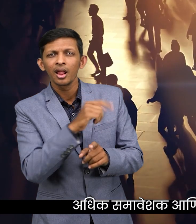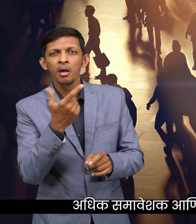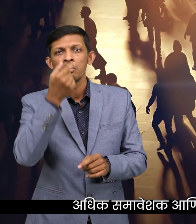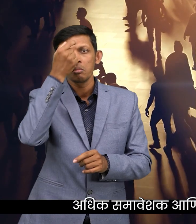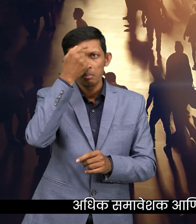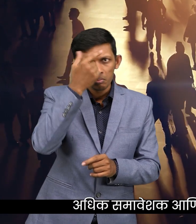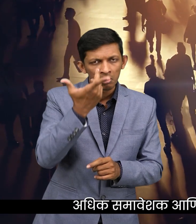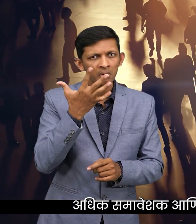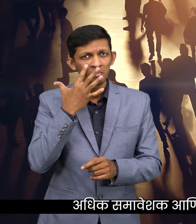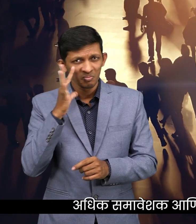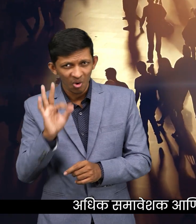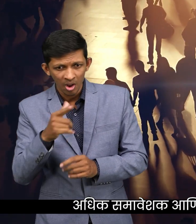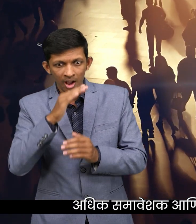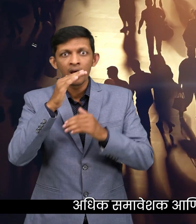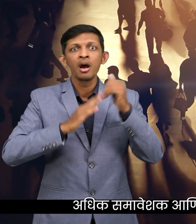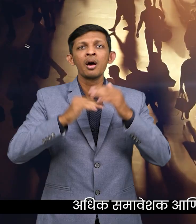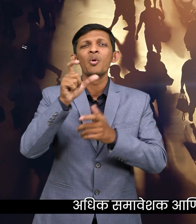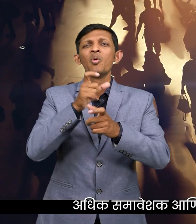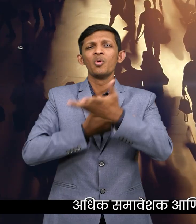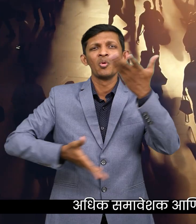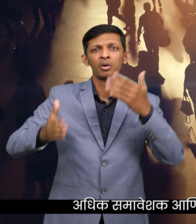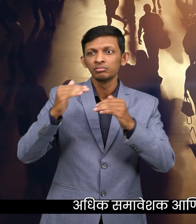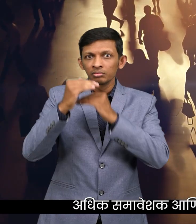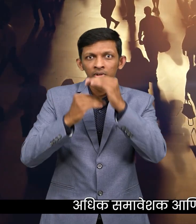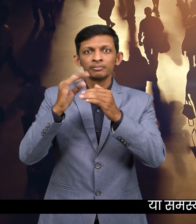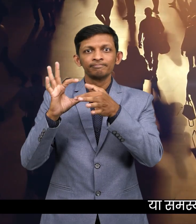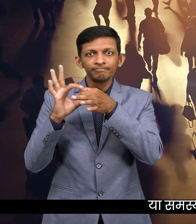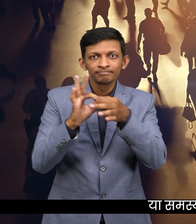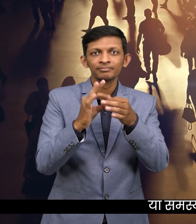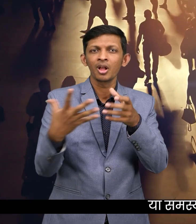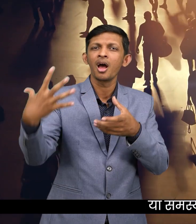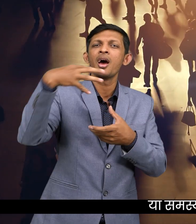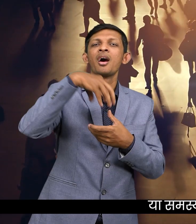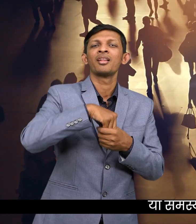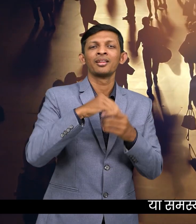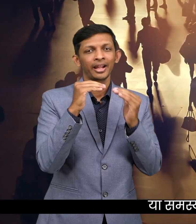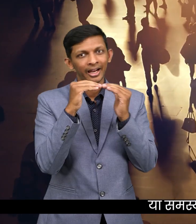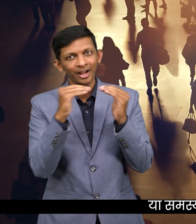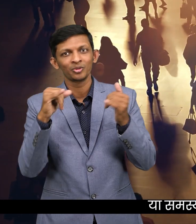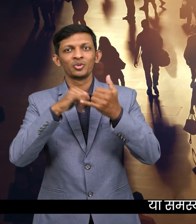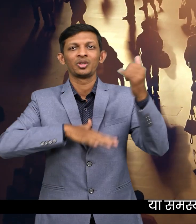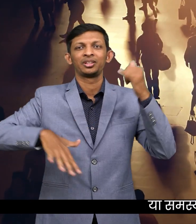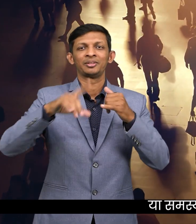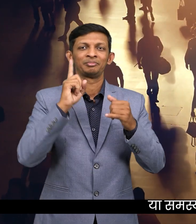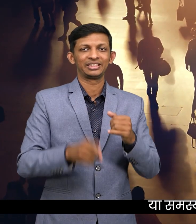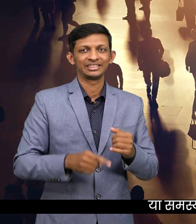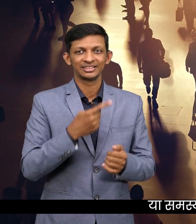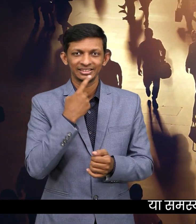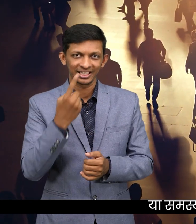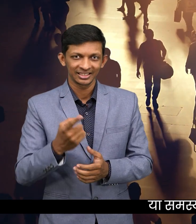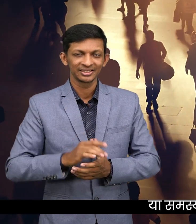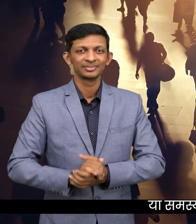अधिक समावेशक आणि समानतापूर्ण समाज निर्माण करण्यासाठी या समस्या ओळखणे महत्त्वाचे आहे.